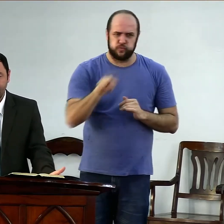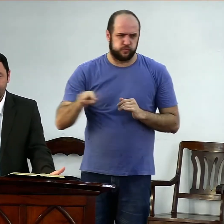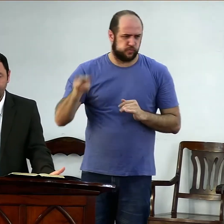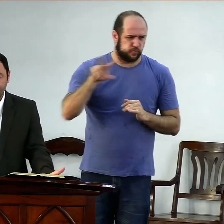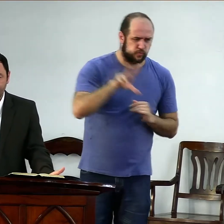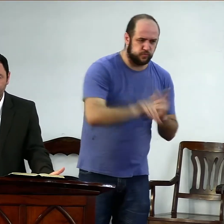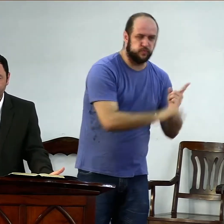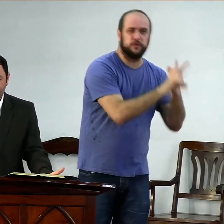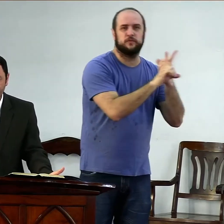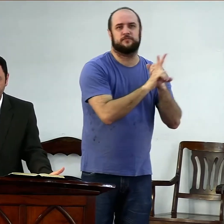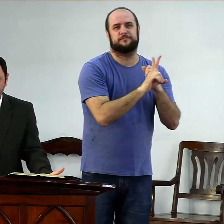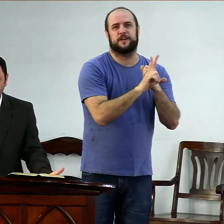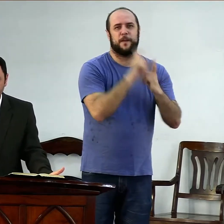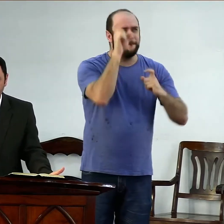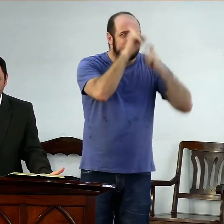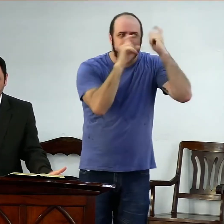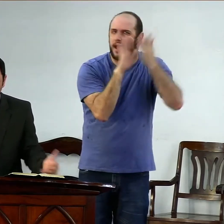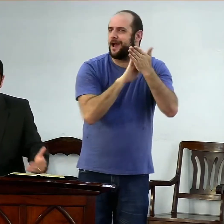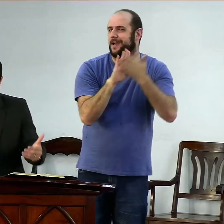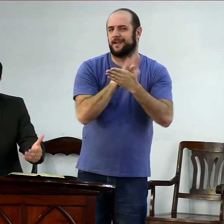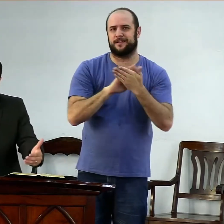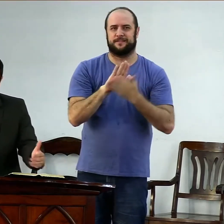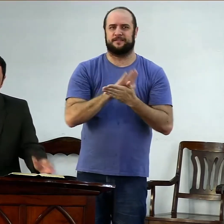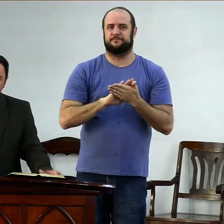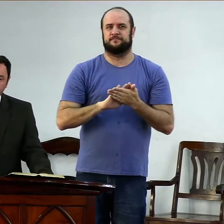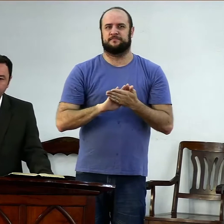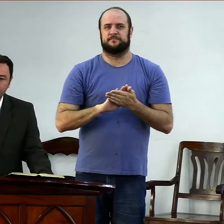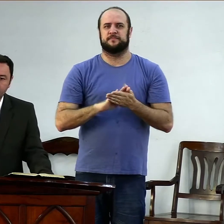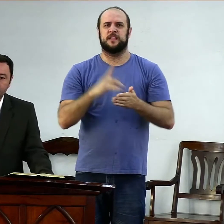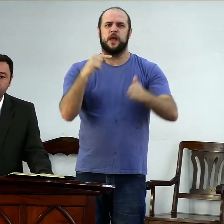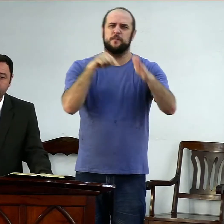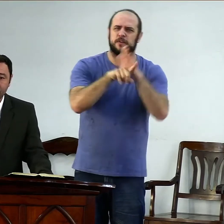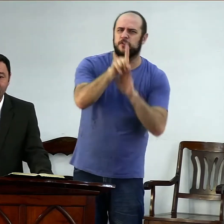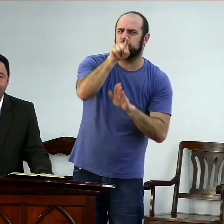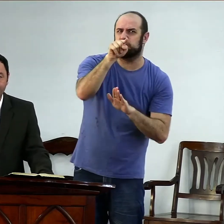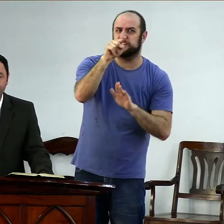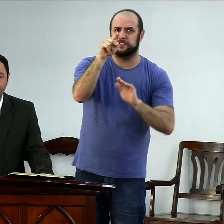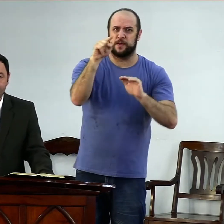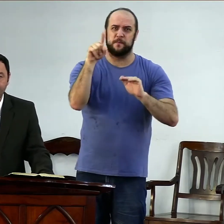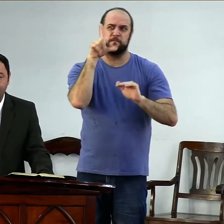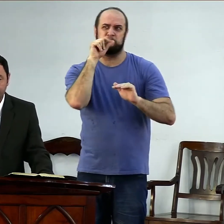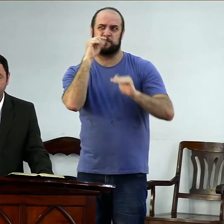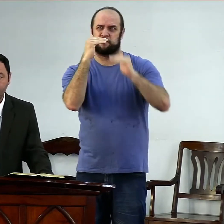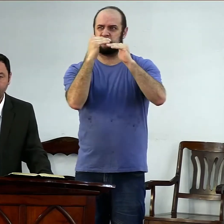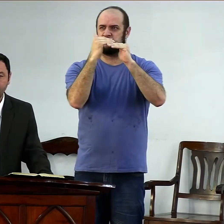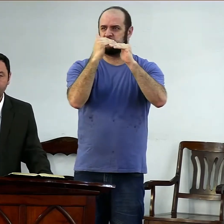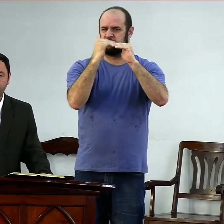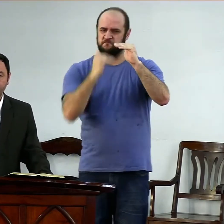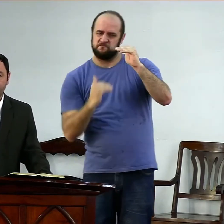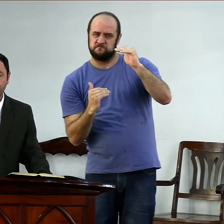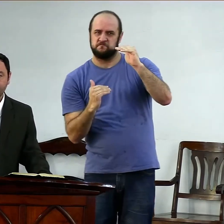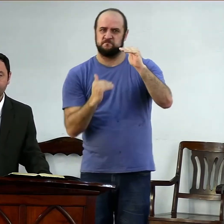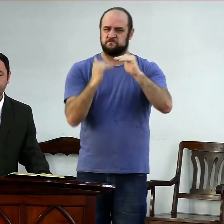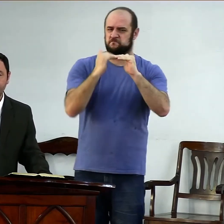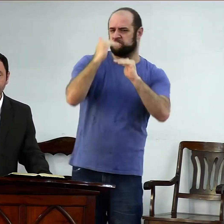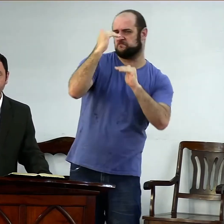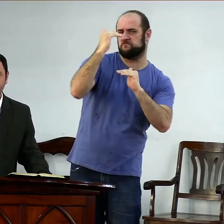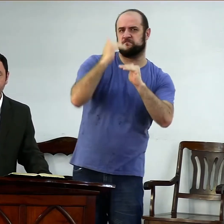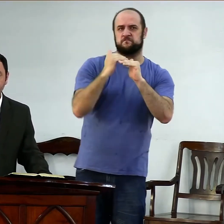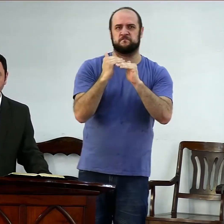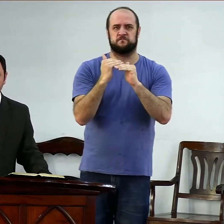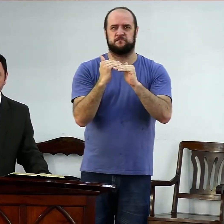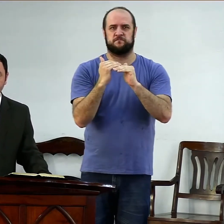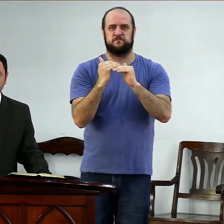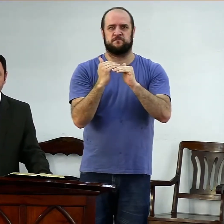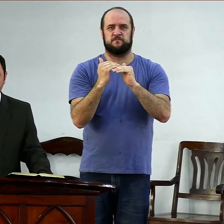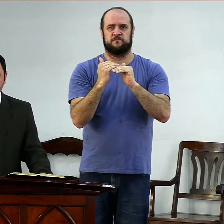pergunta: você é menor que o pássaro? Você é menor que esse ser que eu